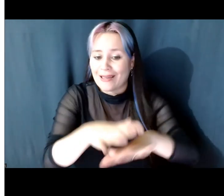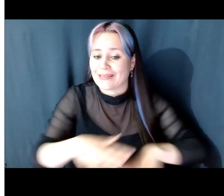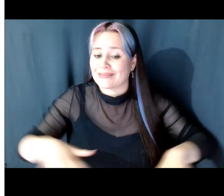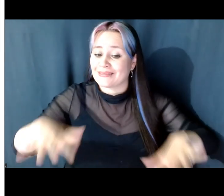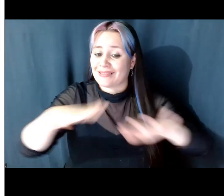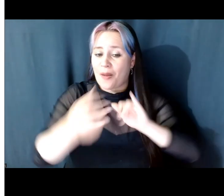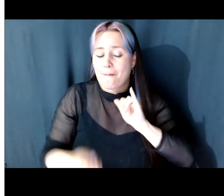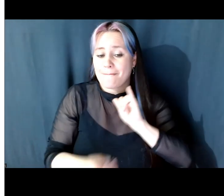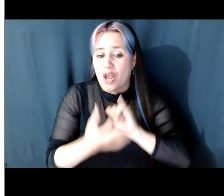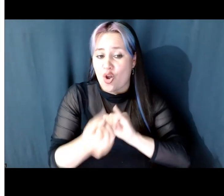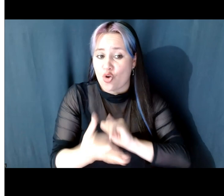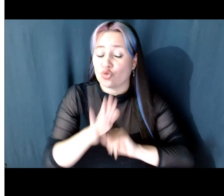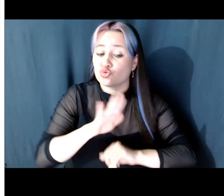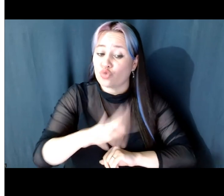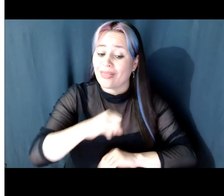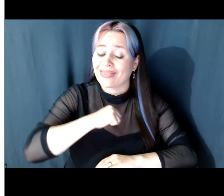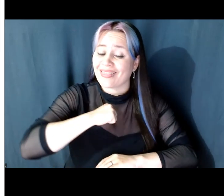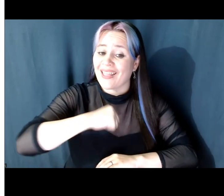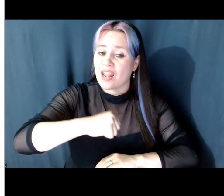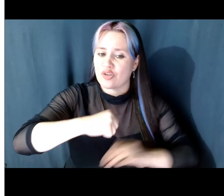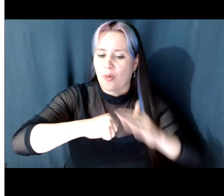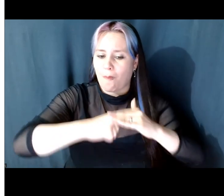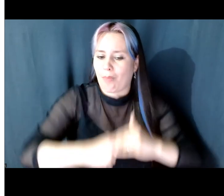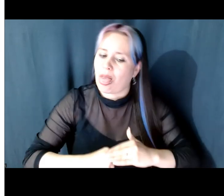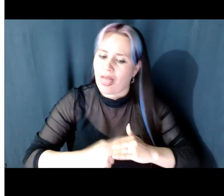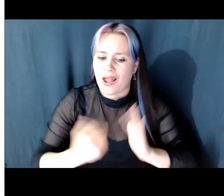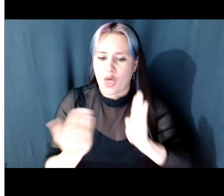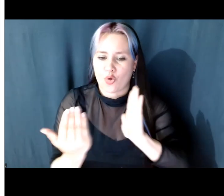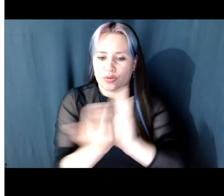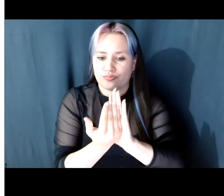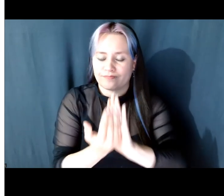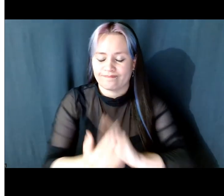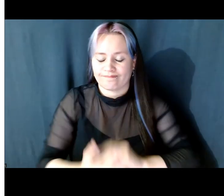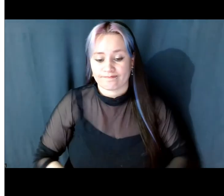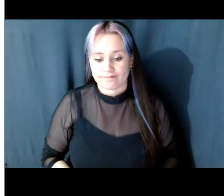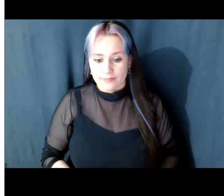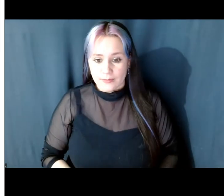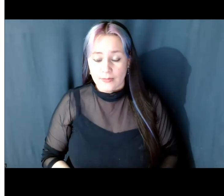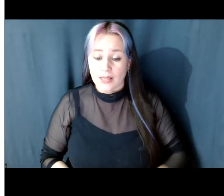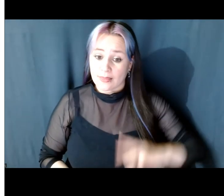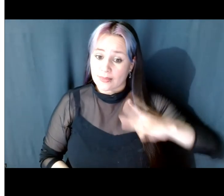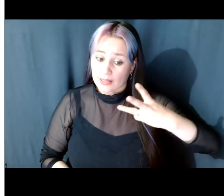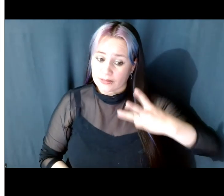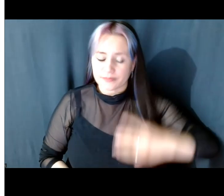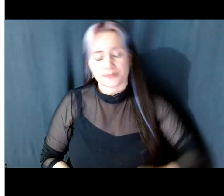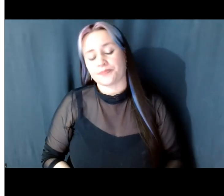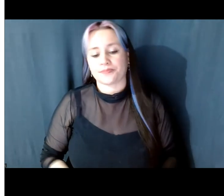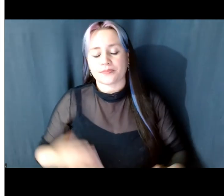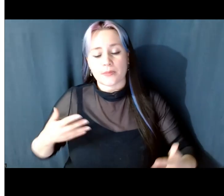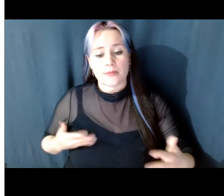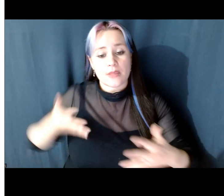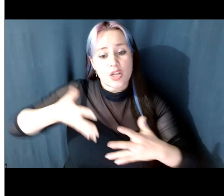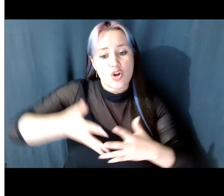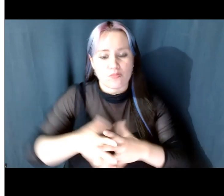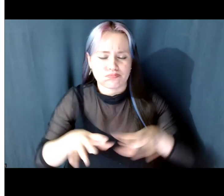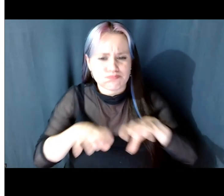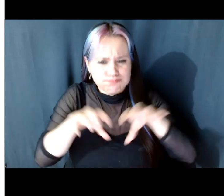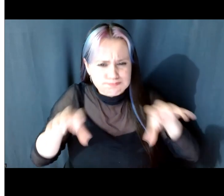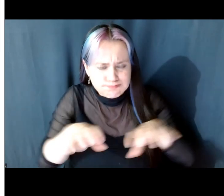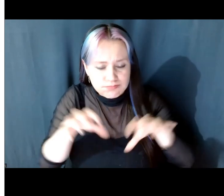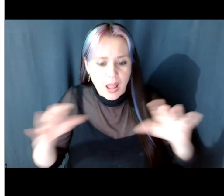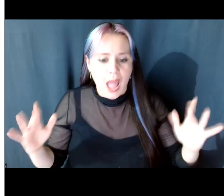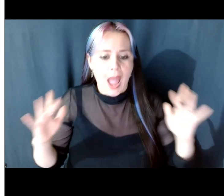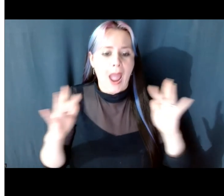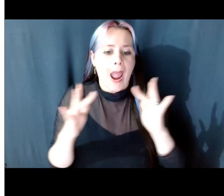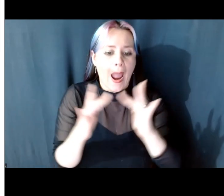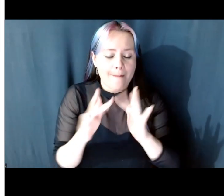señas colombiana en la primera infancia y de padres de familia con hijos sordos a través del diseño de programas de larga duración financiados por el